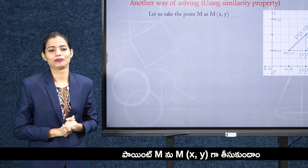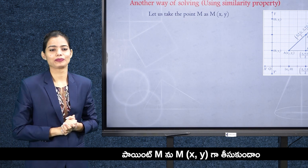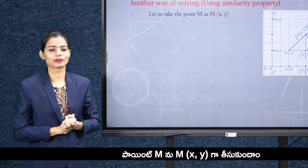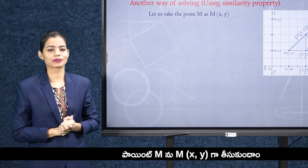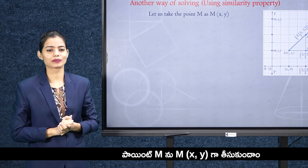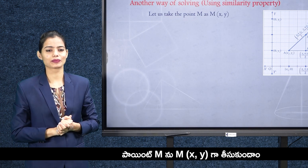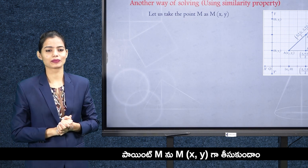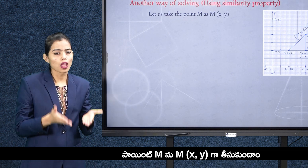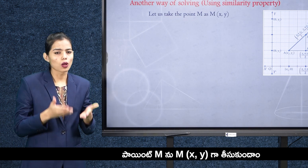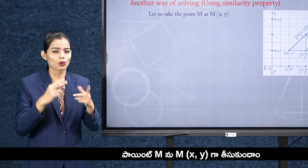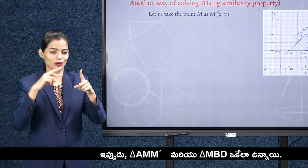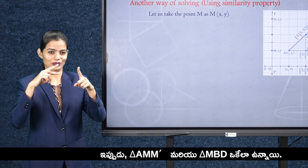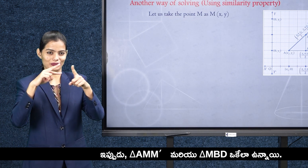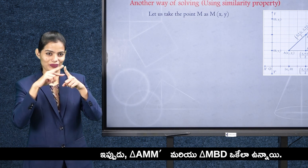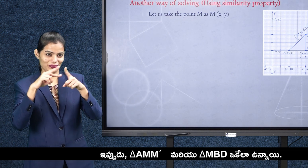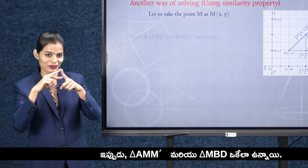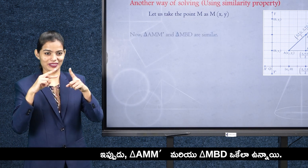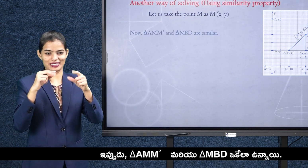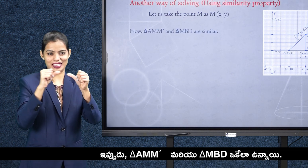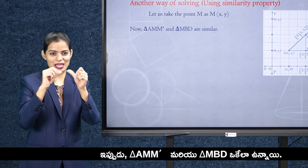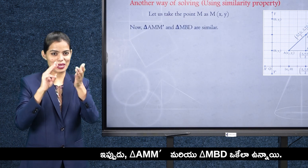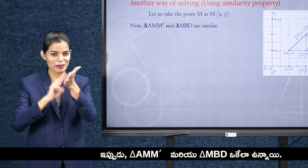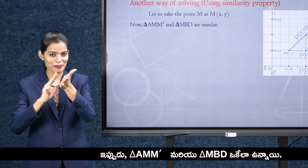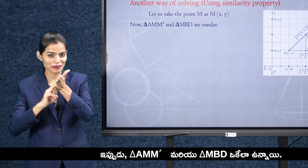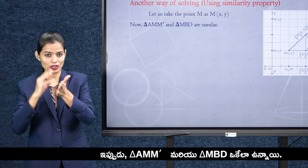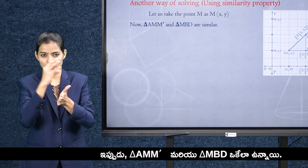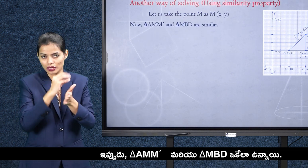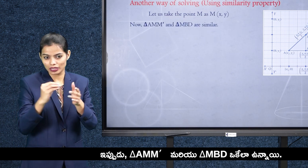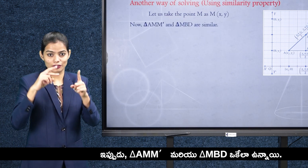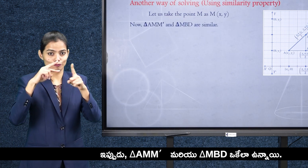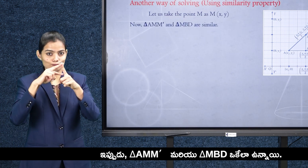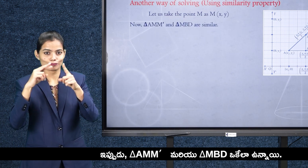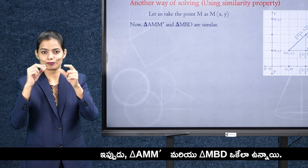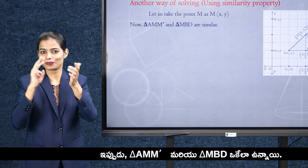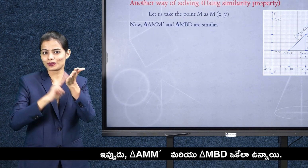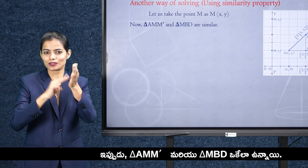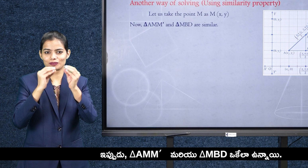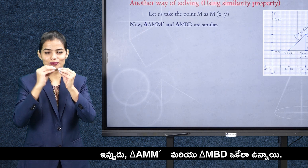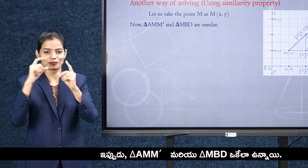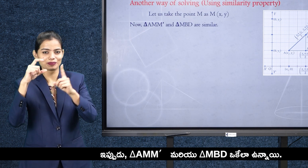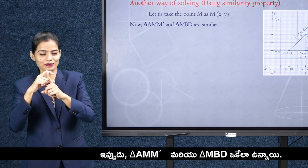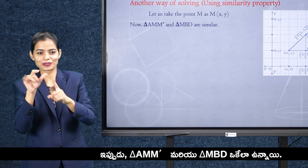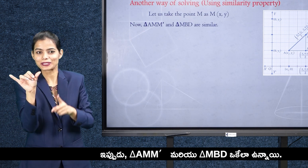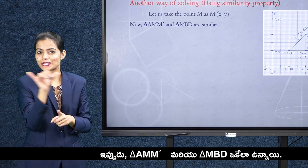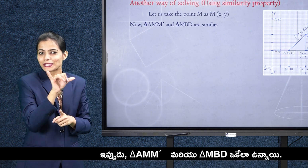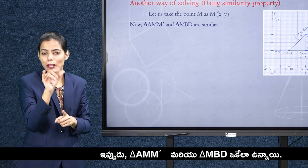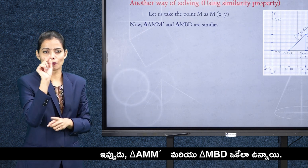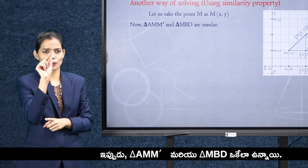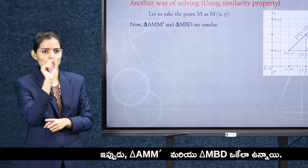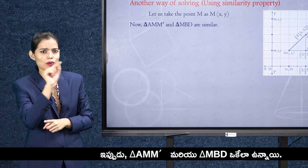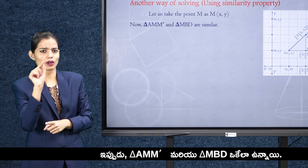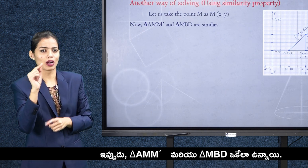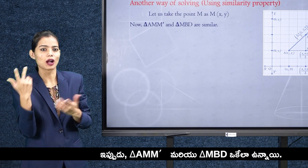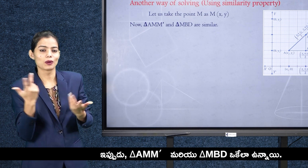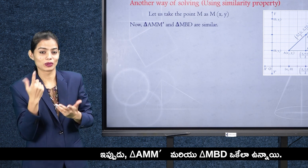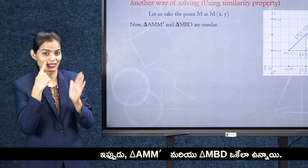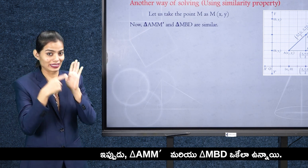MXYగా తీసుకుందాం. ఇప్పుడు ట్రయాంగిల్ AMM మరియు ట్రయాంగిల్